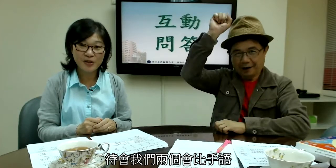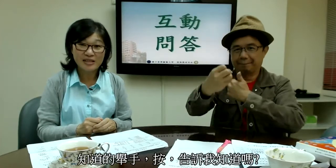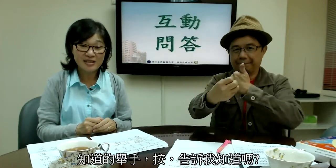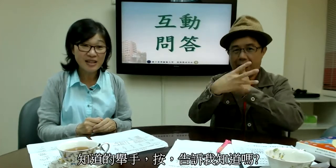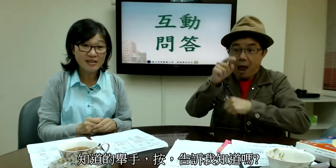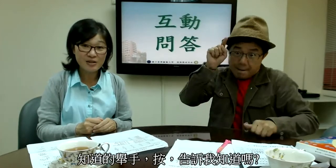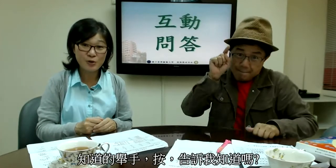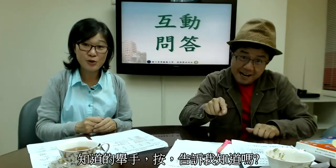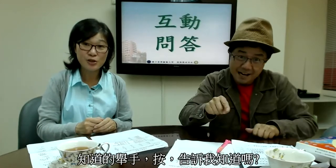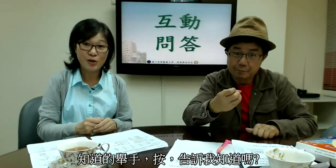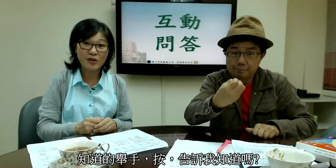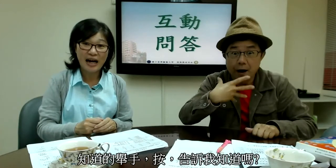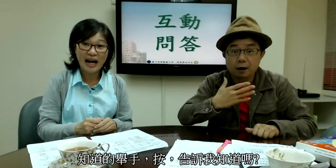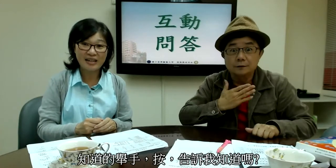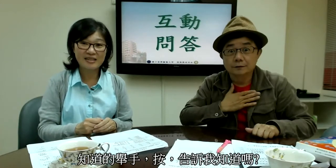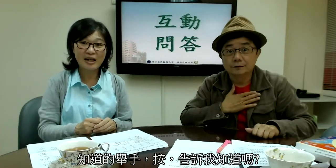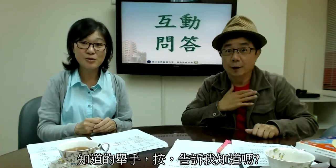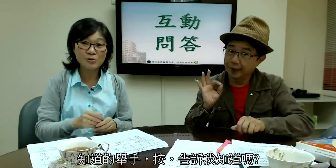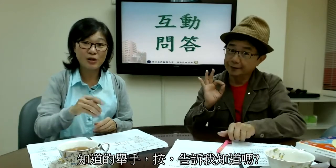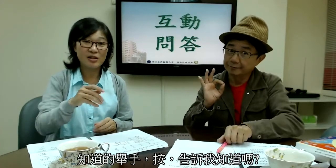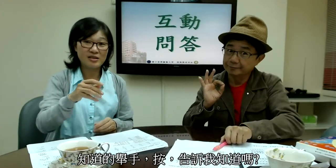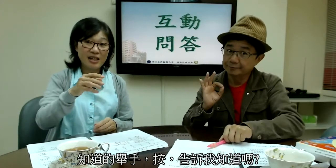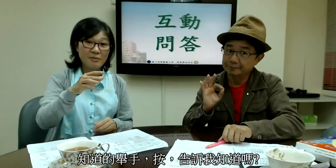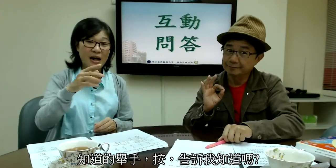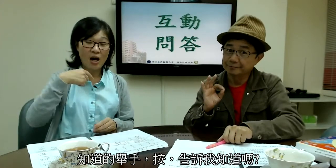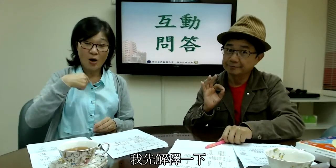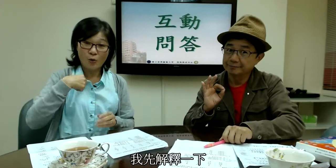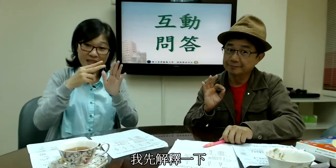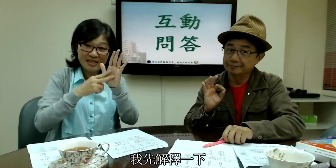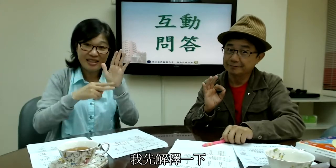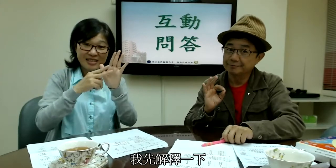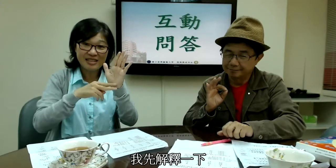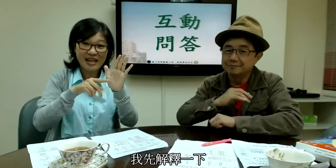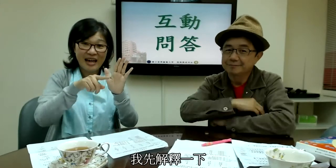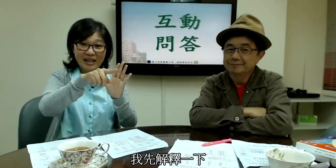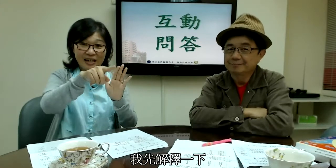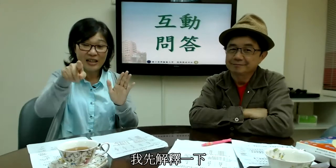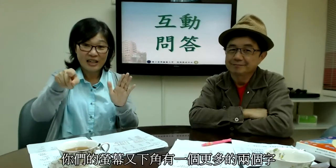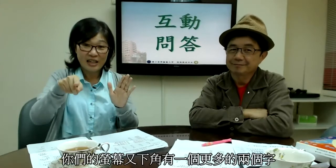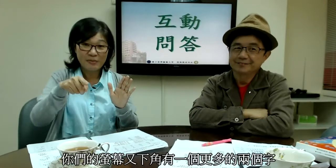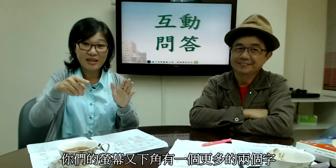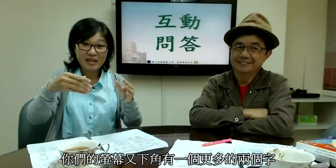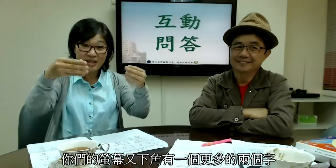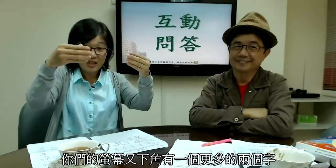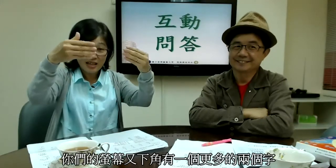知道的举手按告诉我，知道吗？我先解释一下，你们的荧